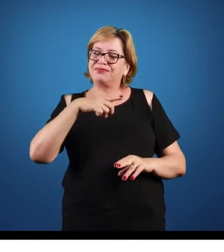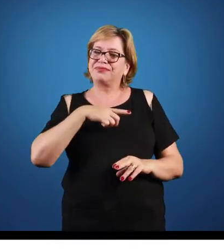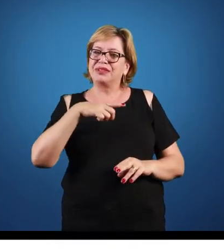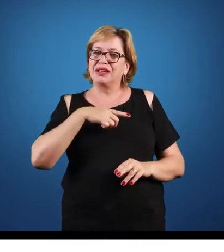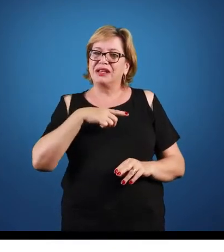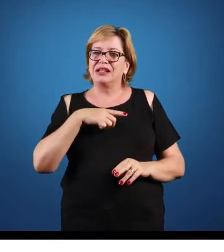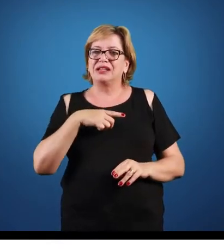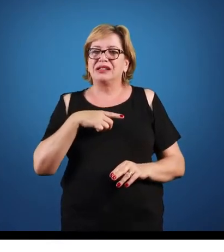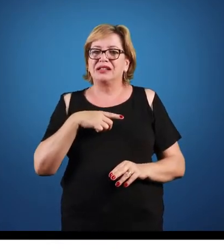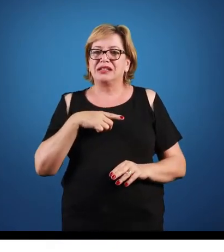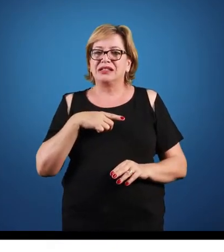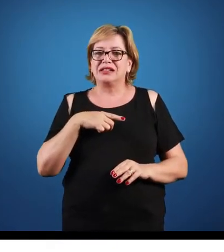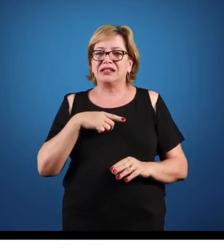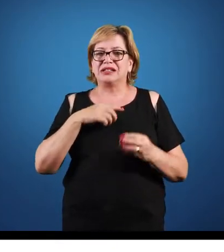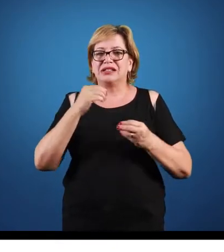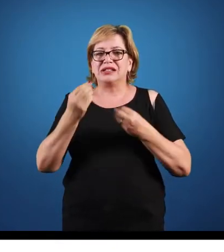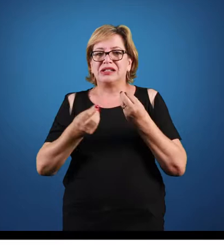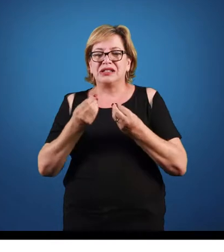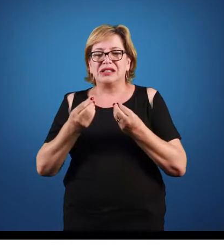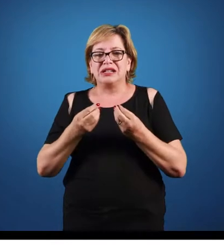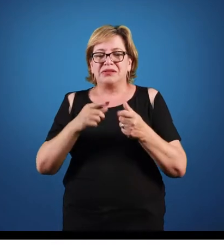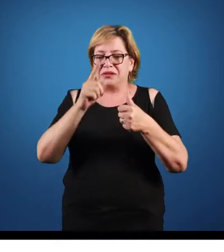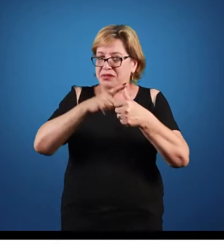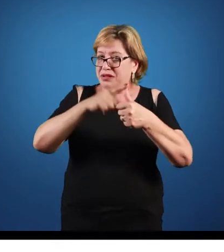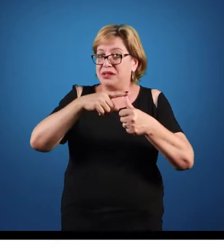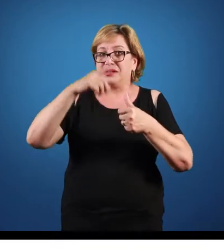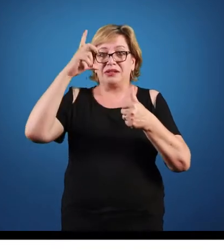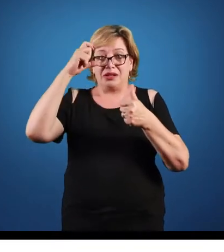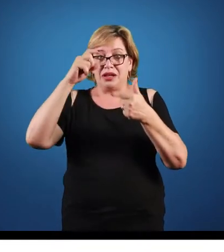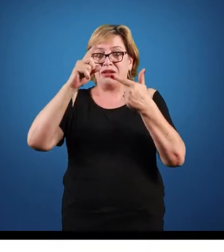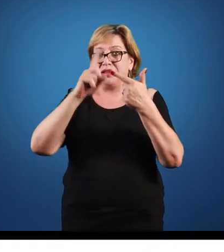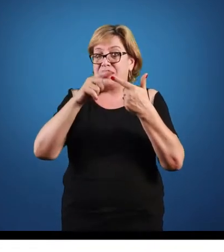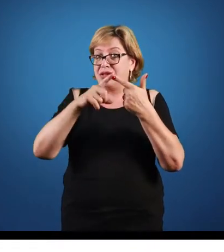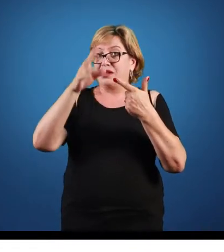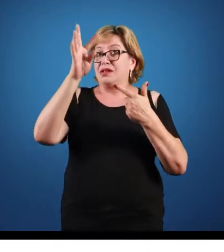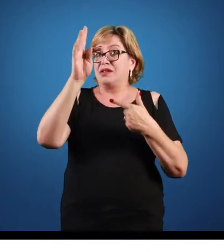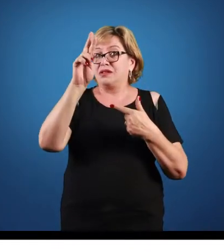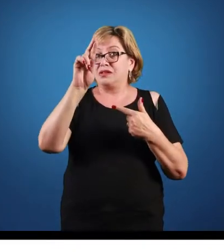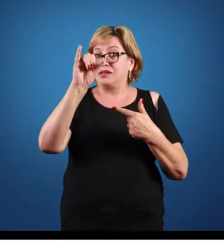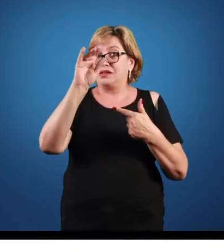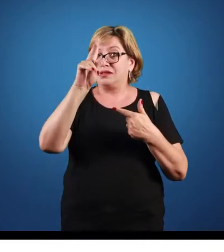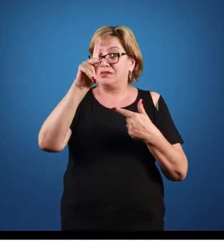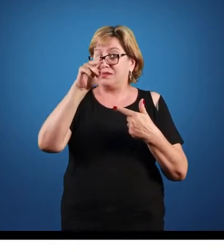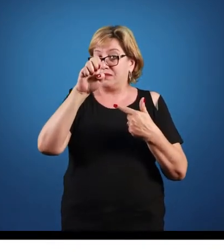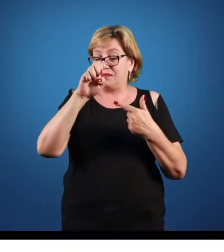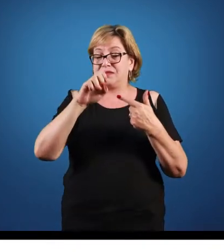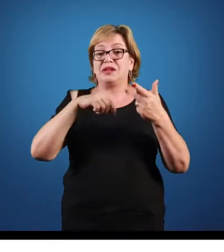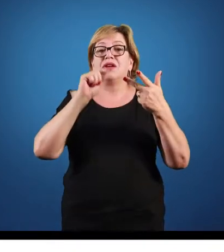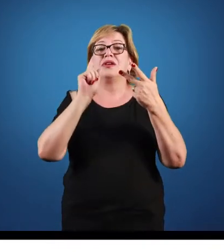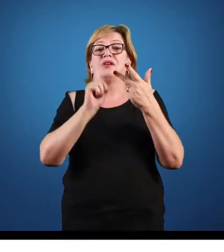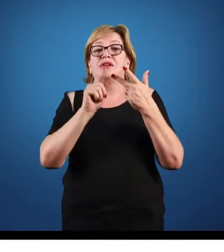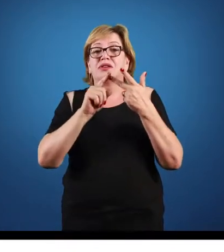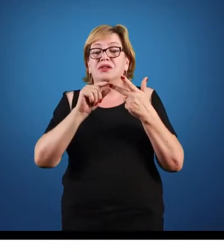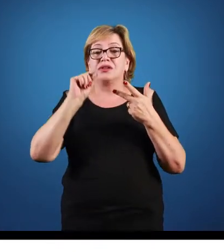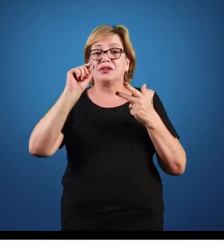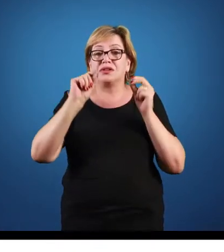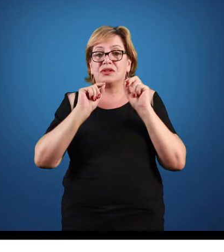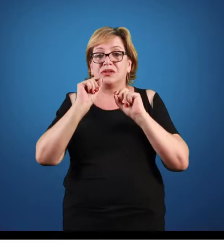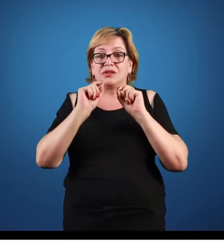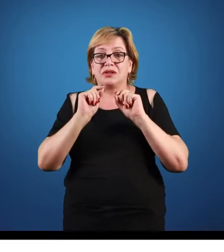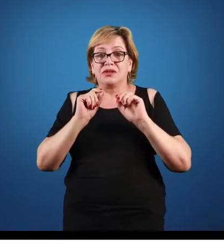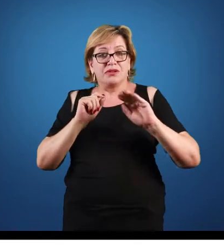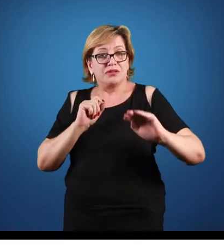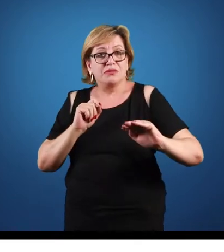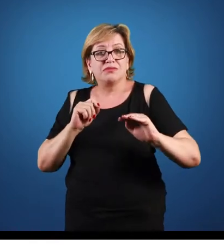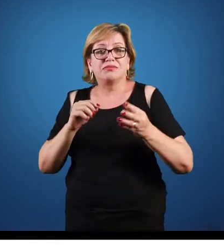assembléia forma o tripé e fora o celular é um outro ou outra peça importante no caso você colocar o celular aqui ele não